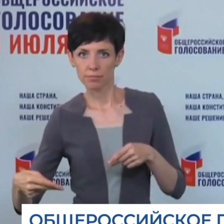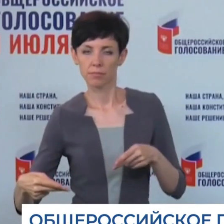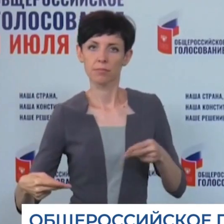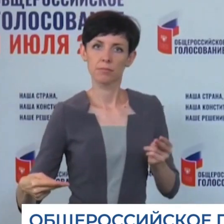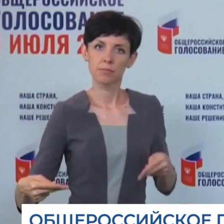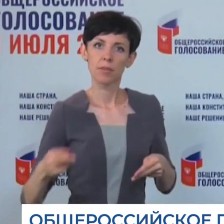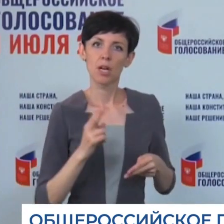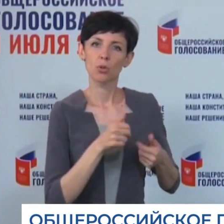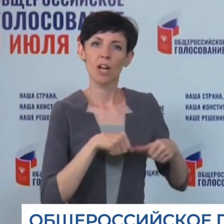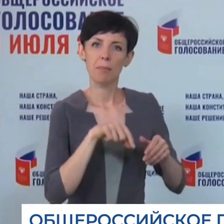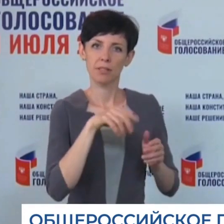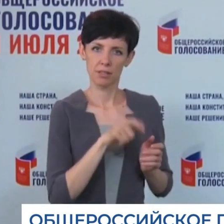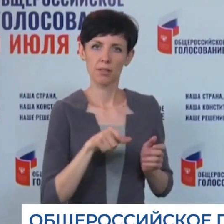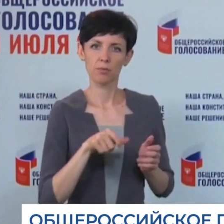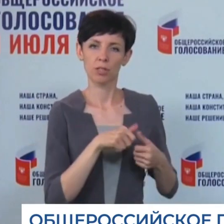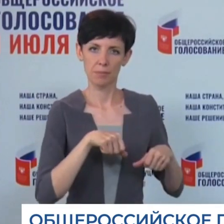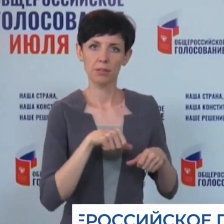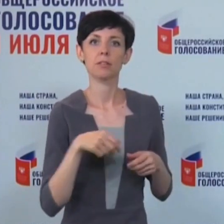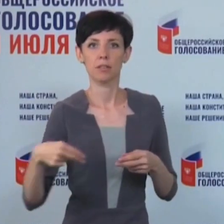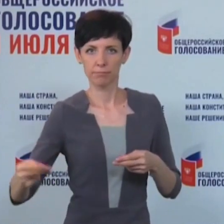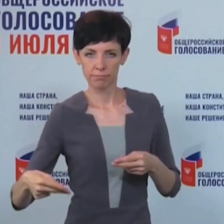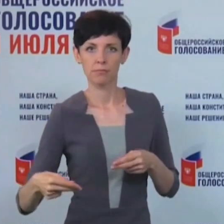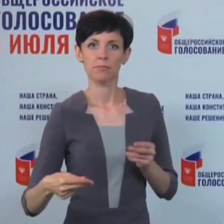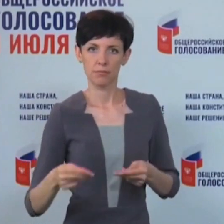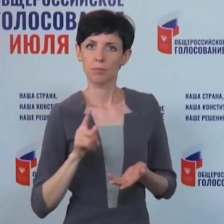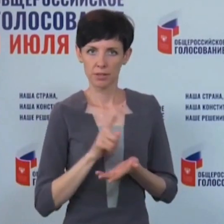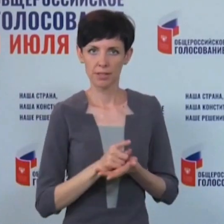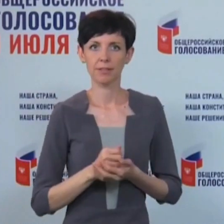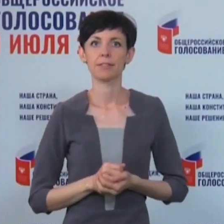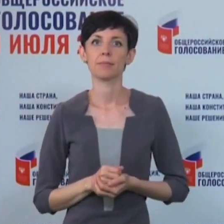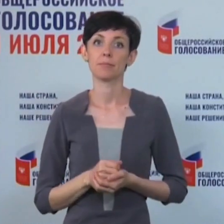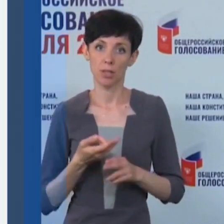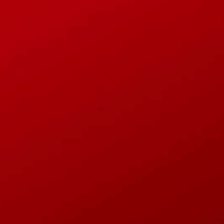участкового избирательной комиссии и является полноценным документом.